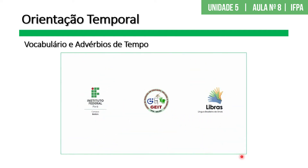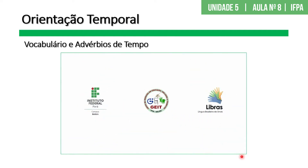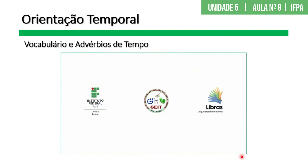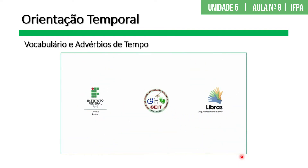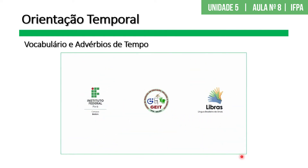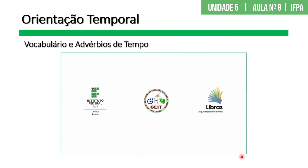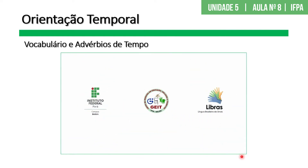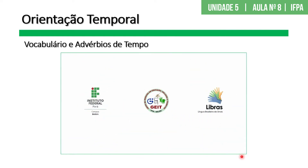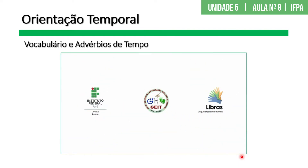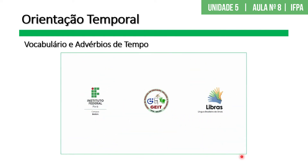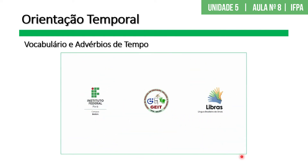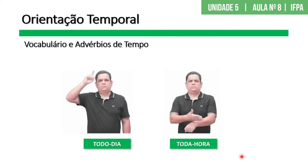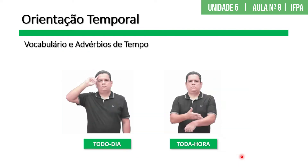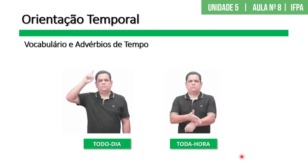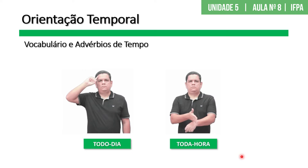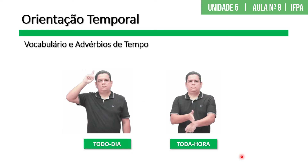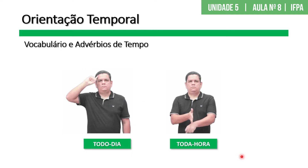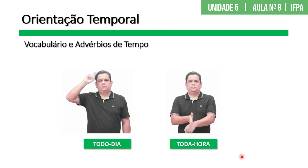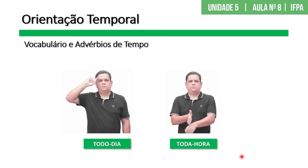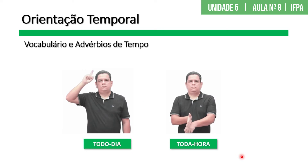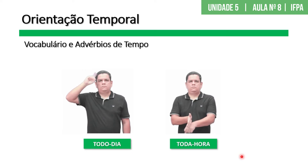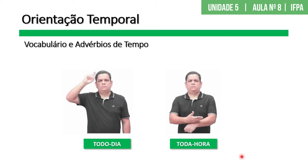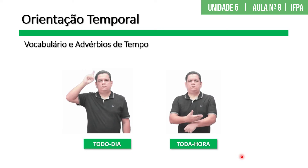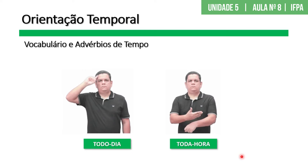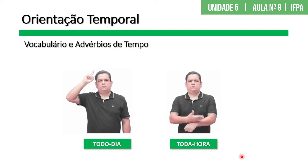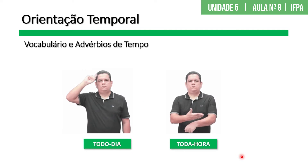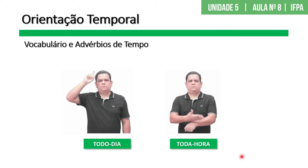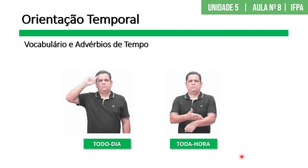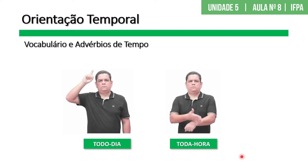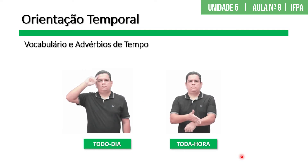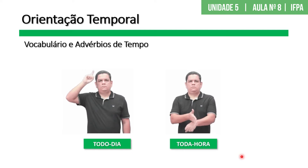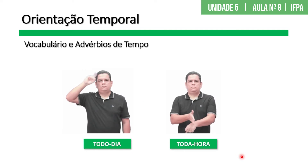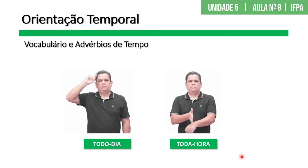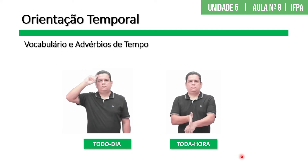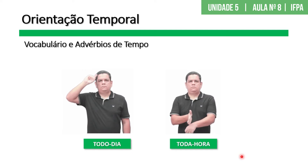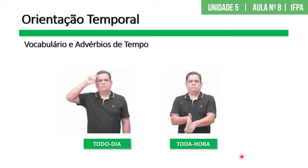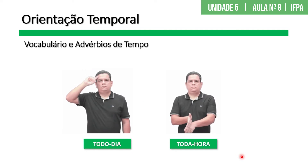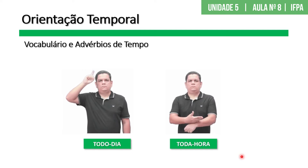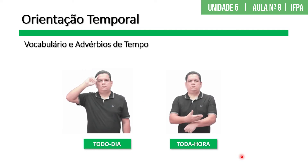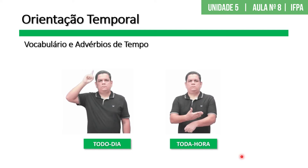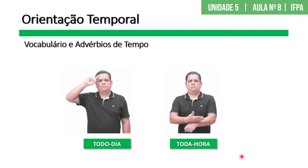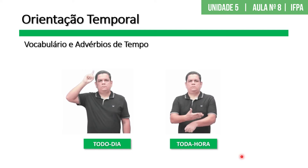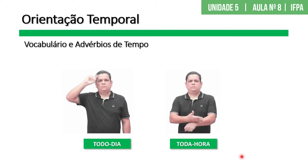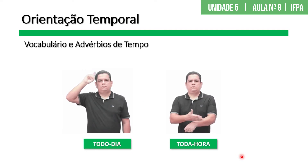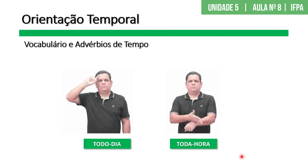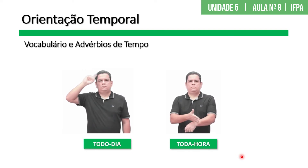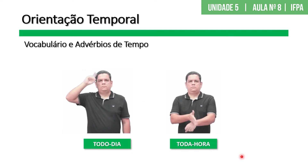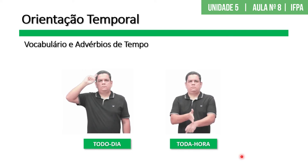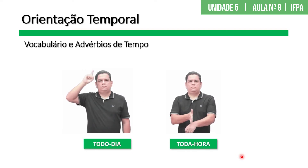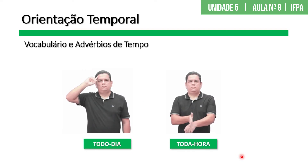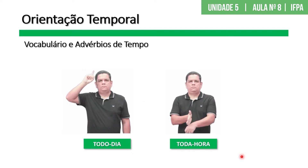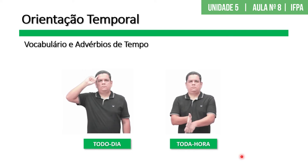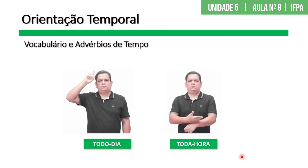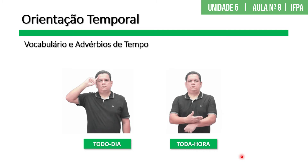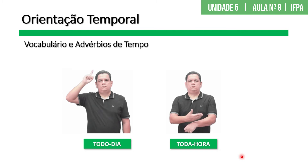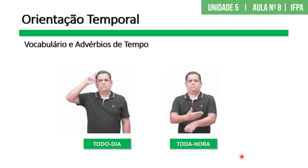Ok, pessoal? Bom, agora a gente tem dois sinais que estão relacionados com algumas ideias que a gente vem trabalhando nas últimas aulas,